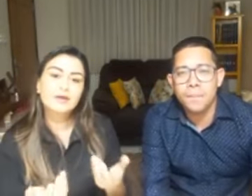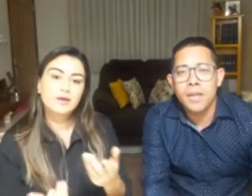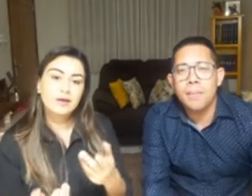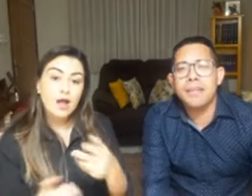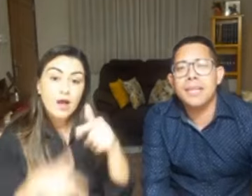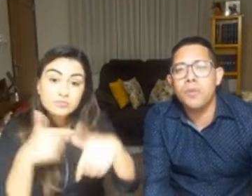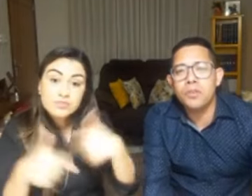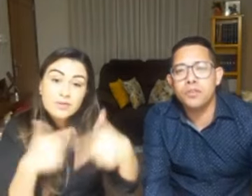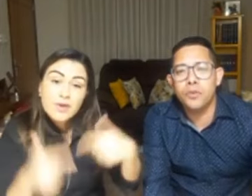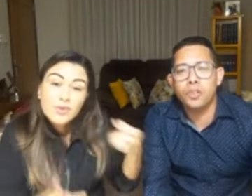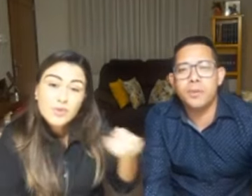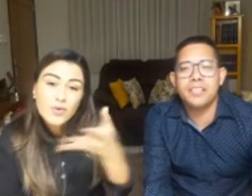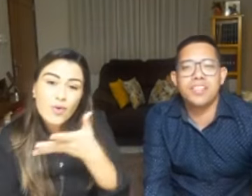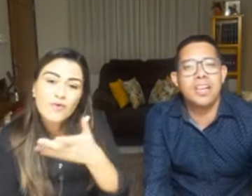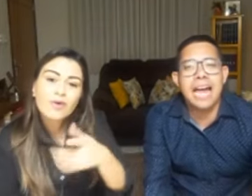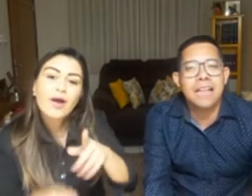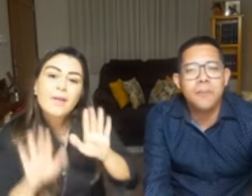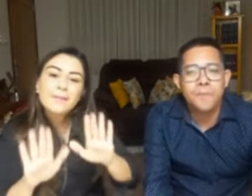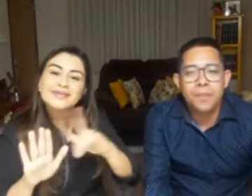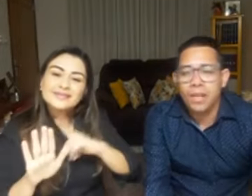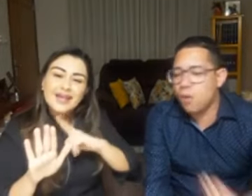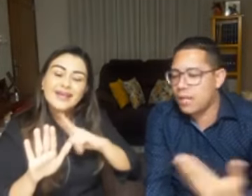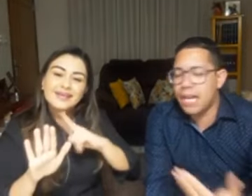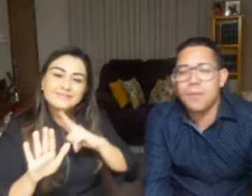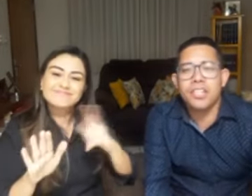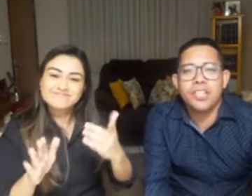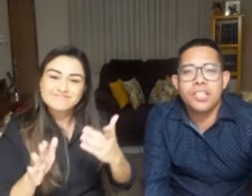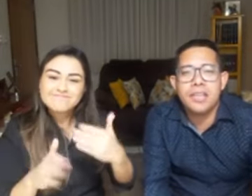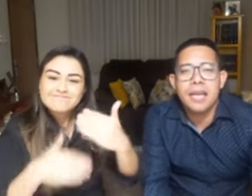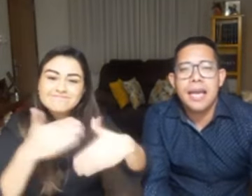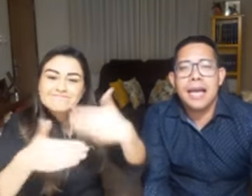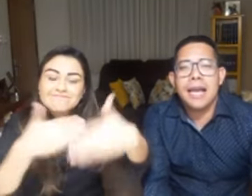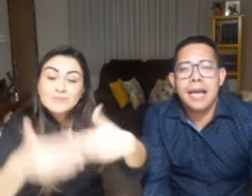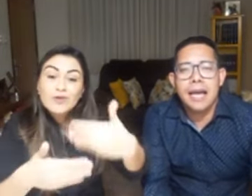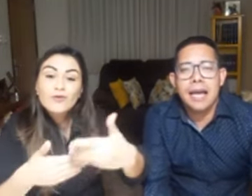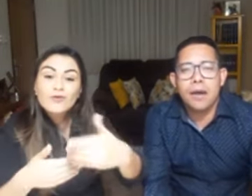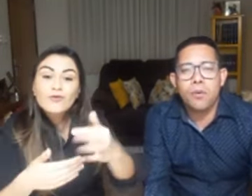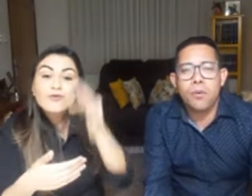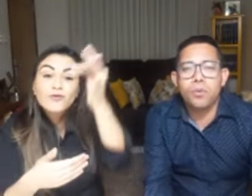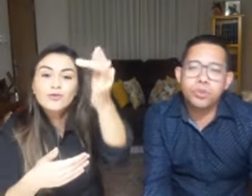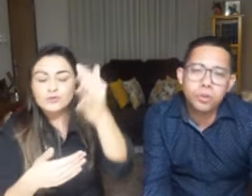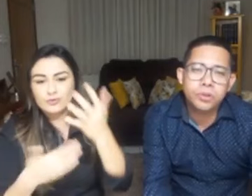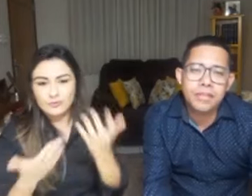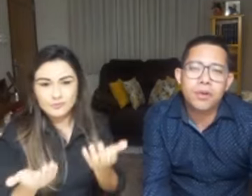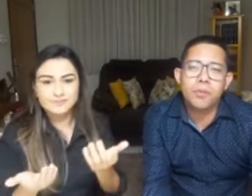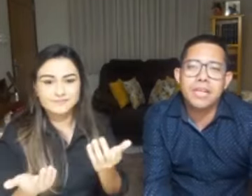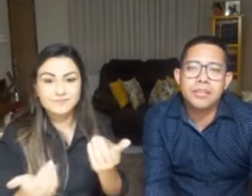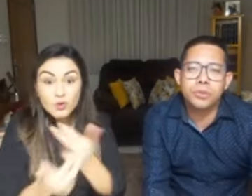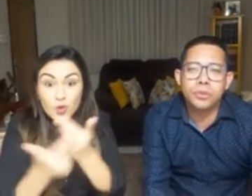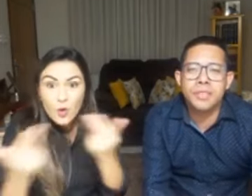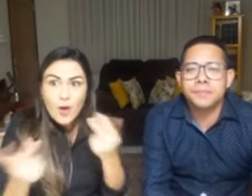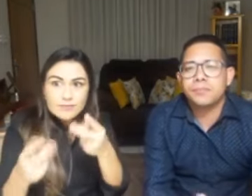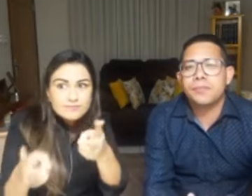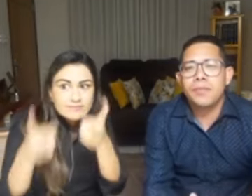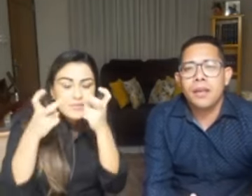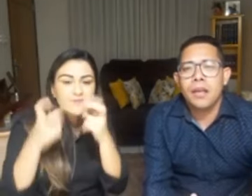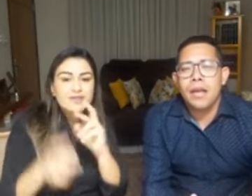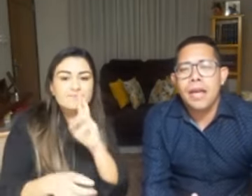recente, mas tem muitos frutos para ser gerado. Igual a Kerima disse, os surdos, né, a comunidade